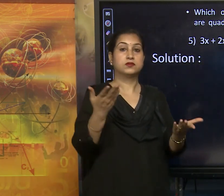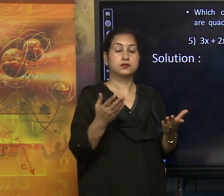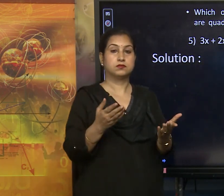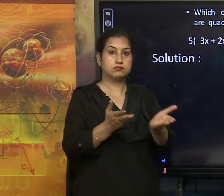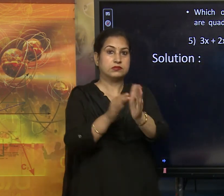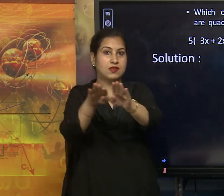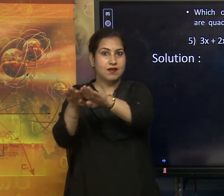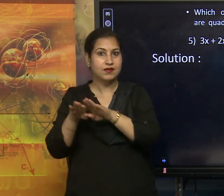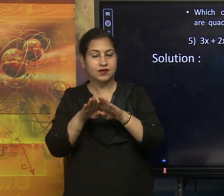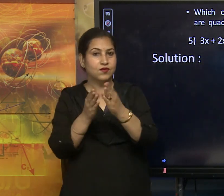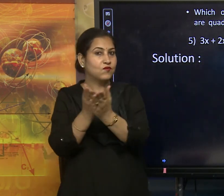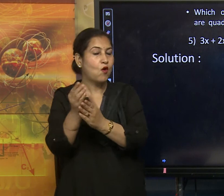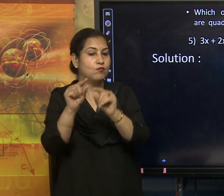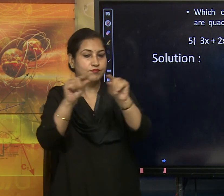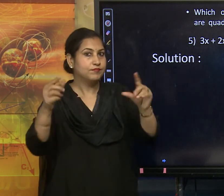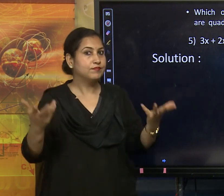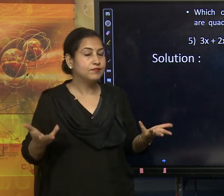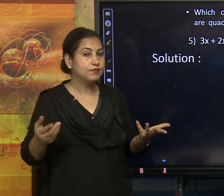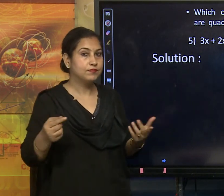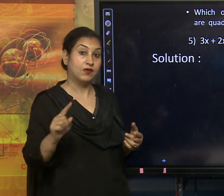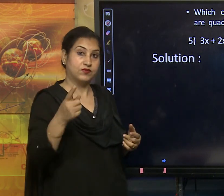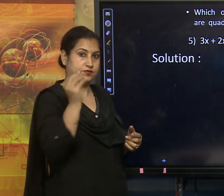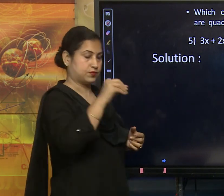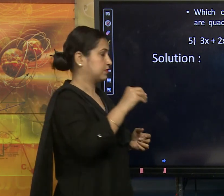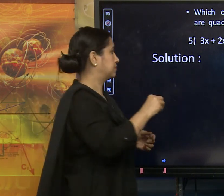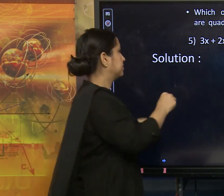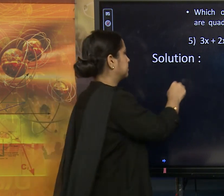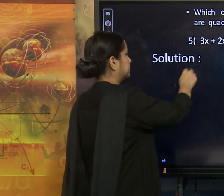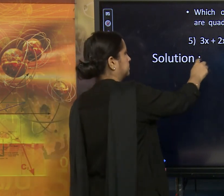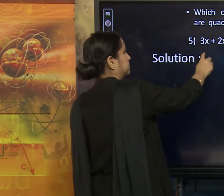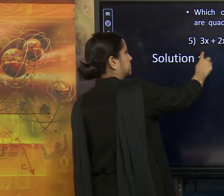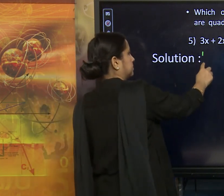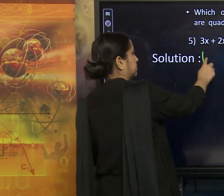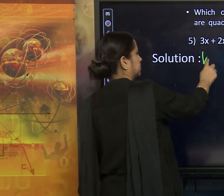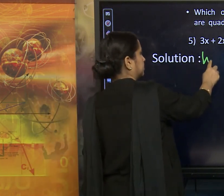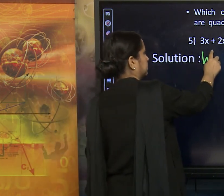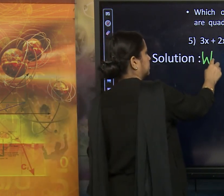सबसे पहले हमें क्या करना है, स्टैंडर्ड फॉर्म ऑफ क्वाड्रेटिक इक्वेशन को लिखना है।